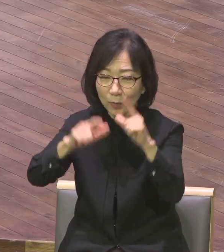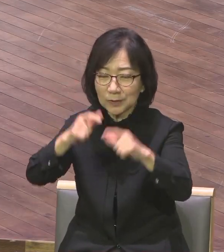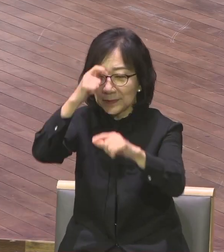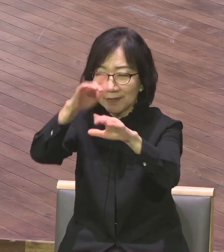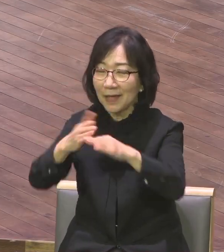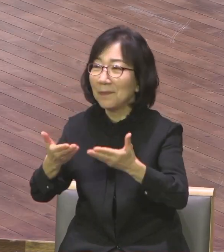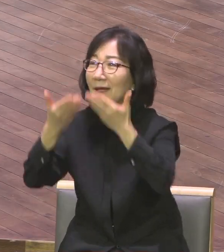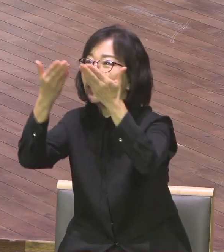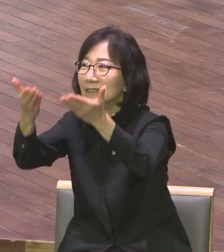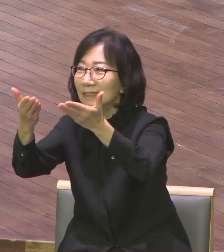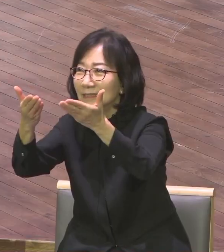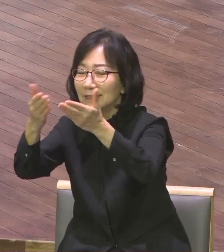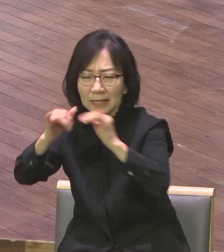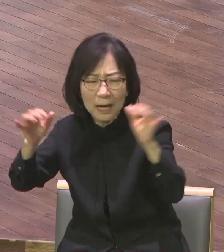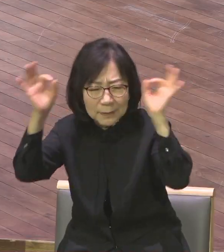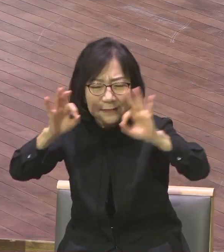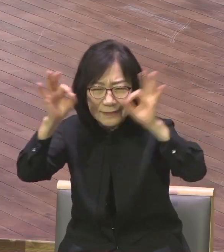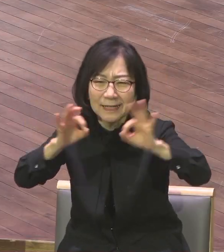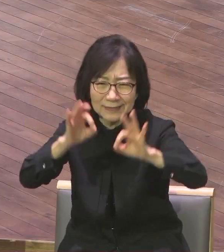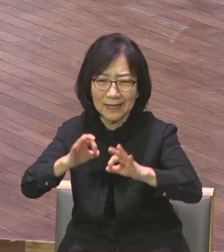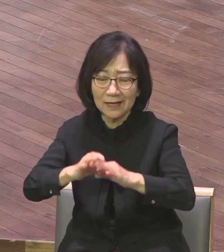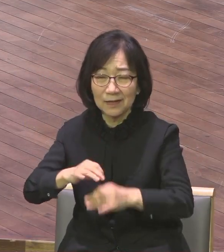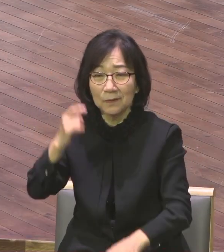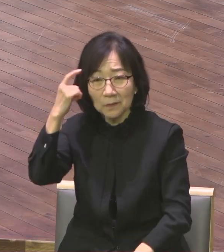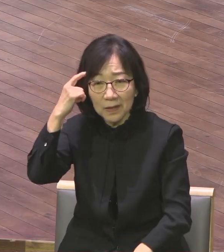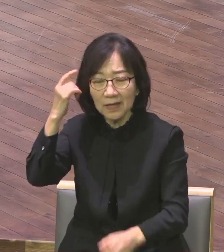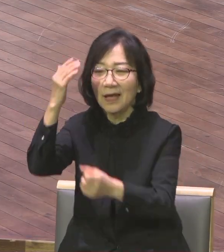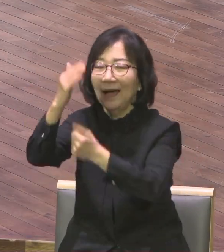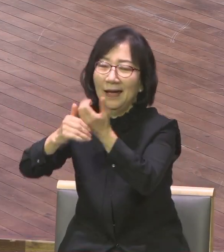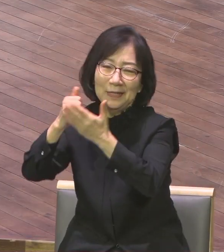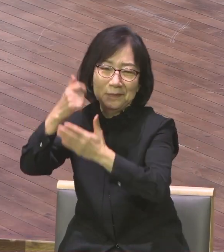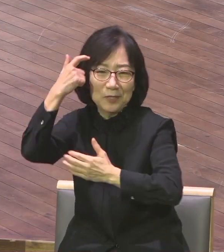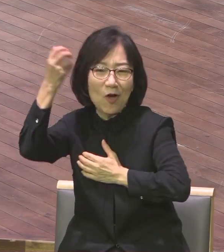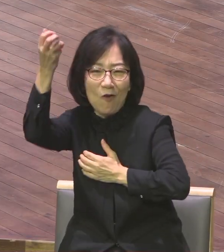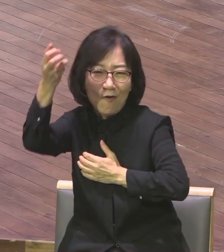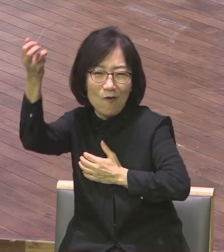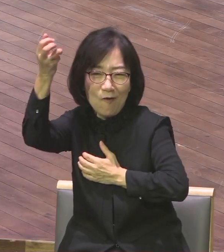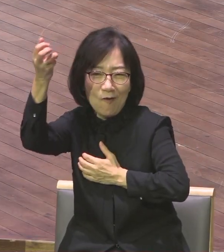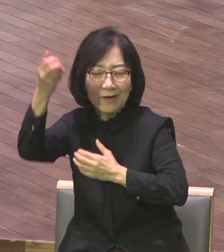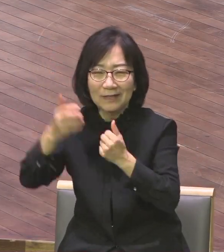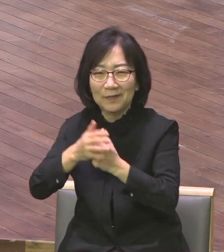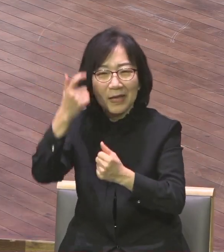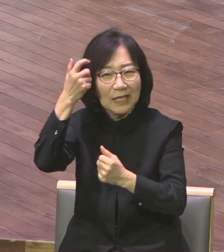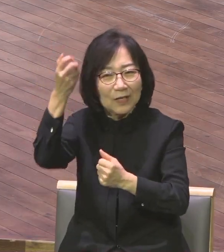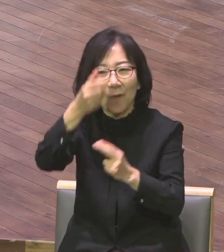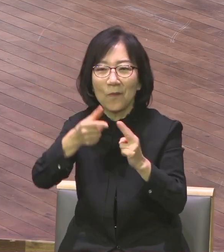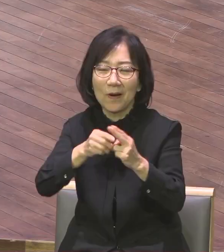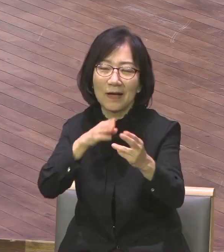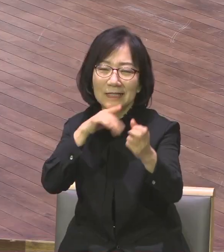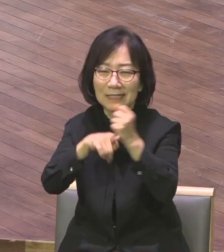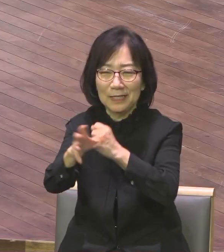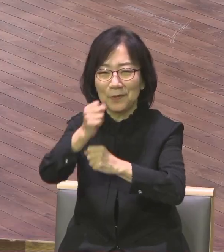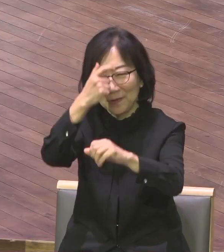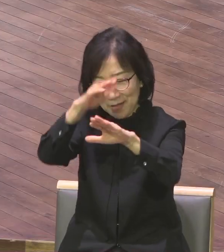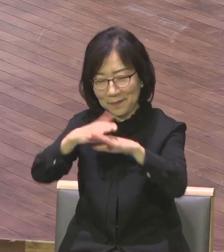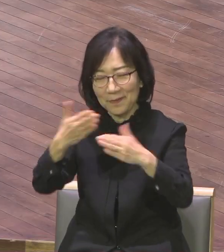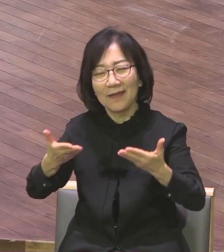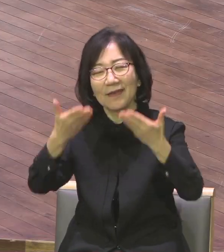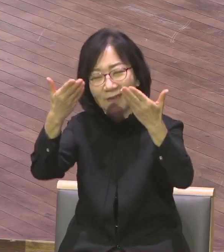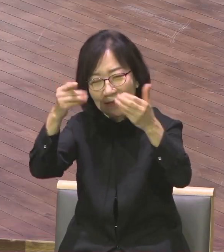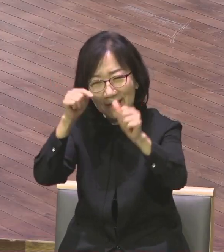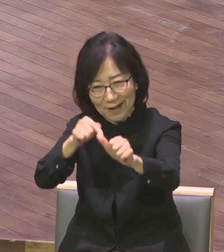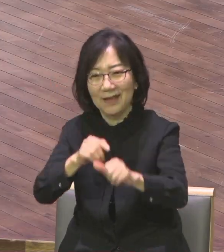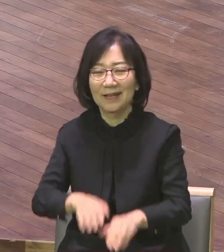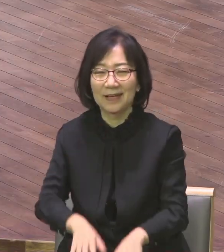찾으시느니라. 하나님은 영이시니 예배하는 자가 영과 진리로 예배할지니라.